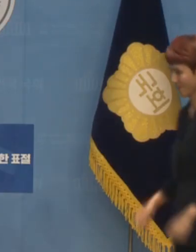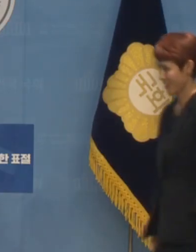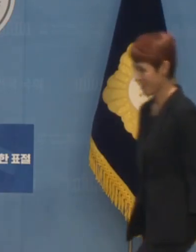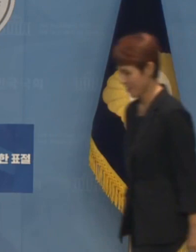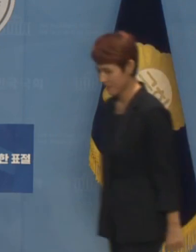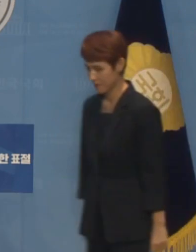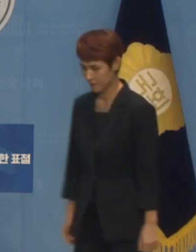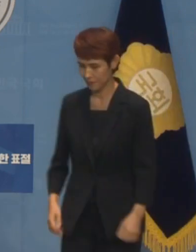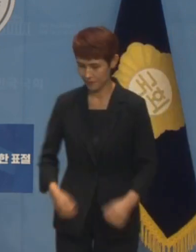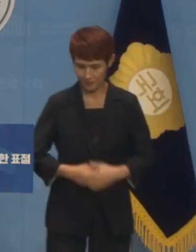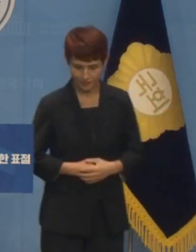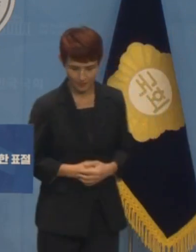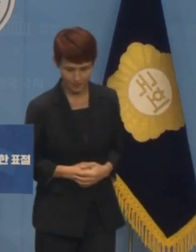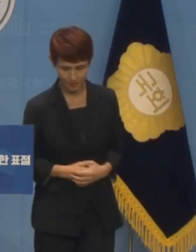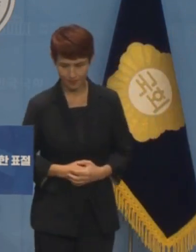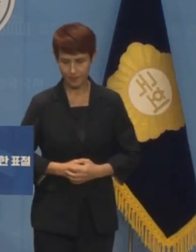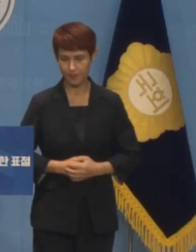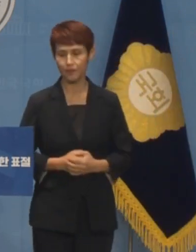안녕하세요.